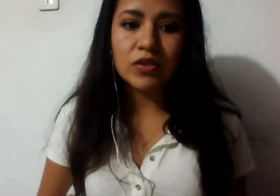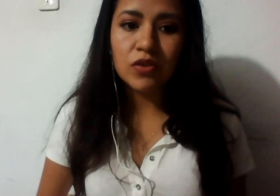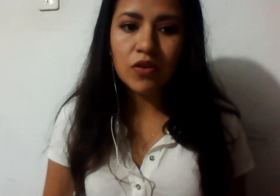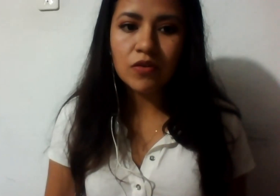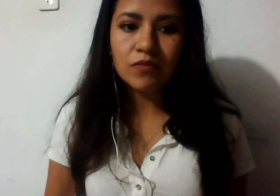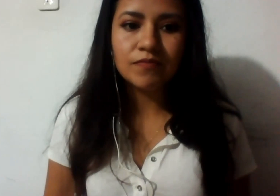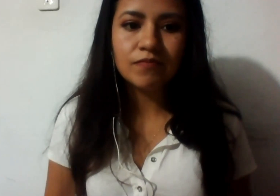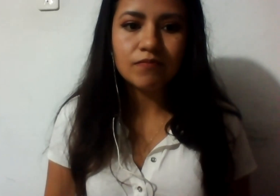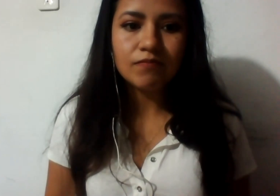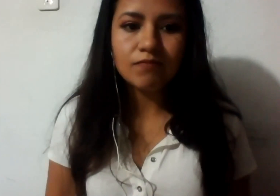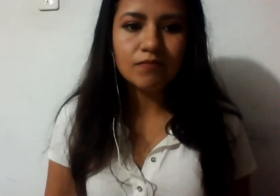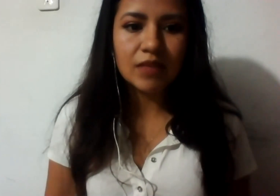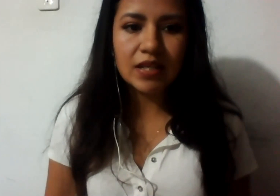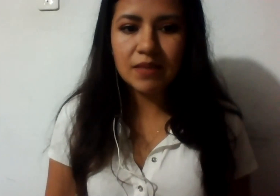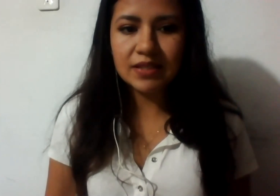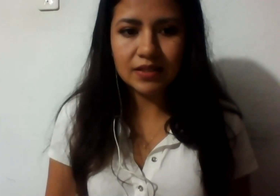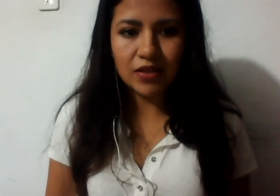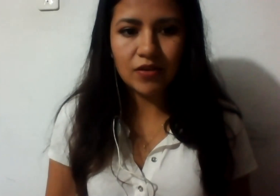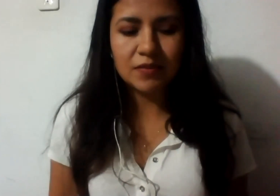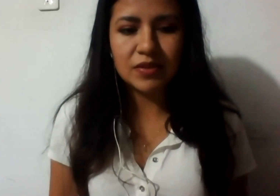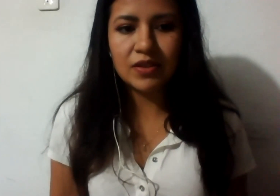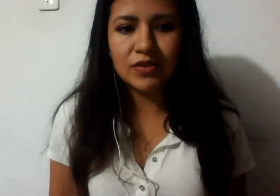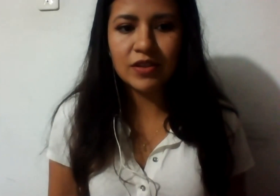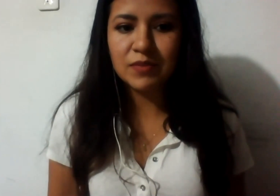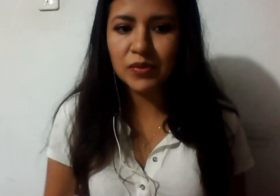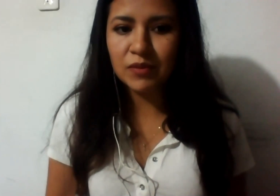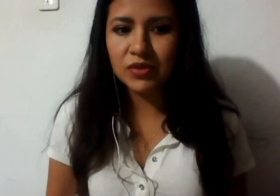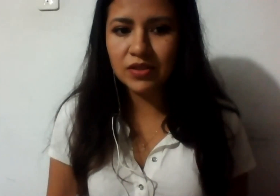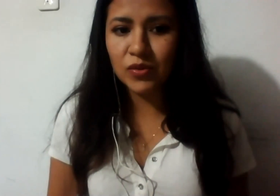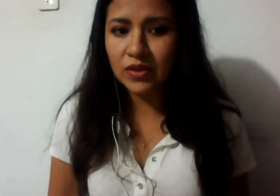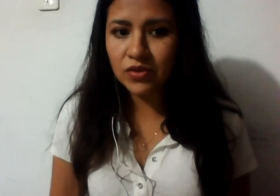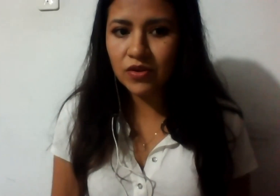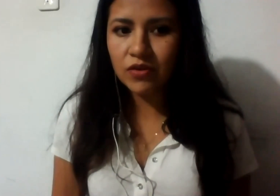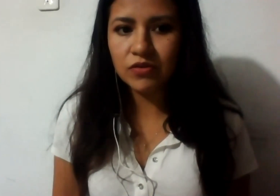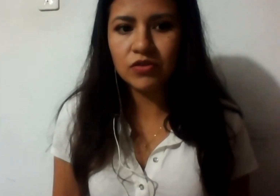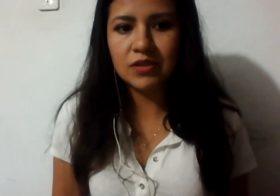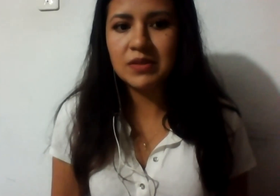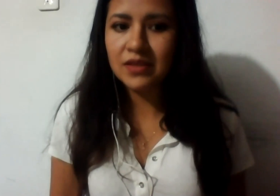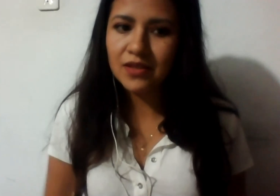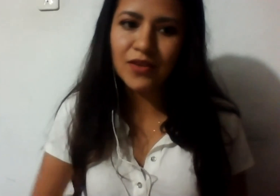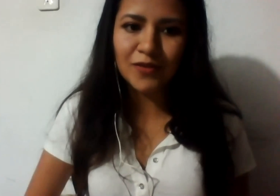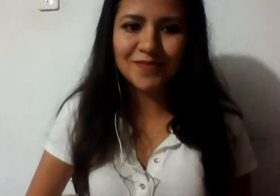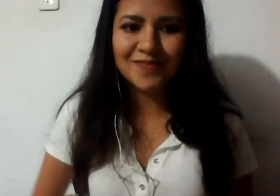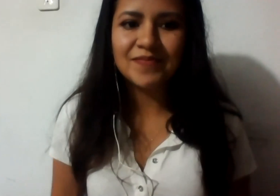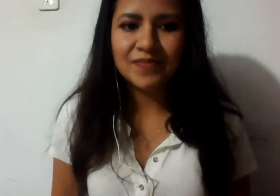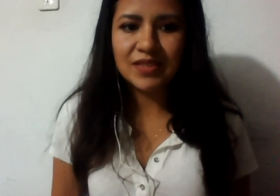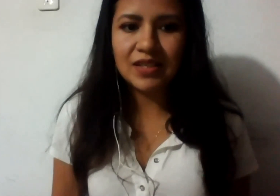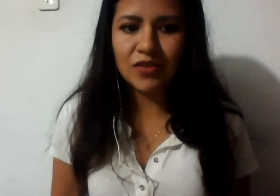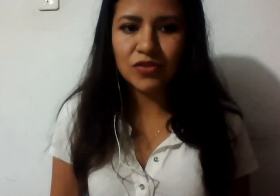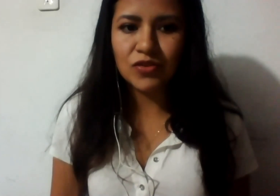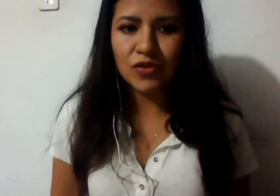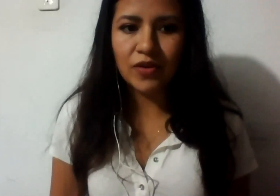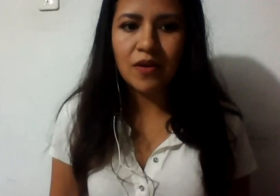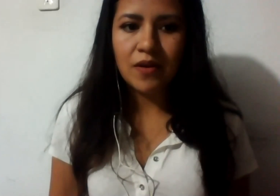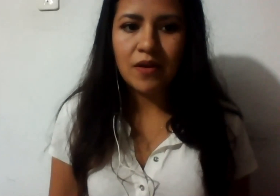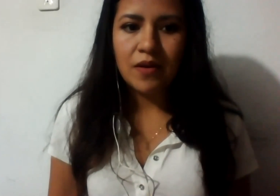¿Tú eres sordo? Es más sencillo. Las personas sordas preguntamos así, ¿tú eres sordo? Entonces, si me dice sí, no. Sí, yo